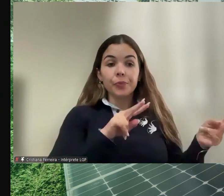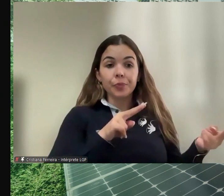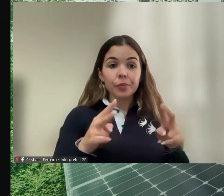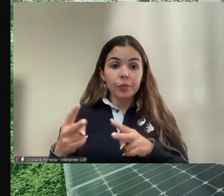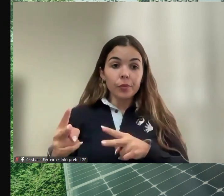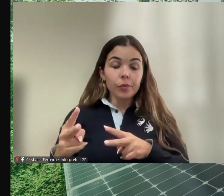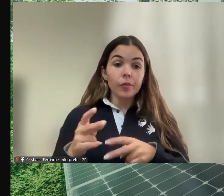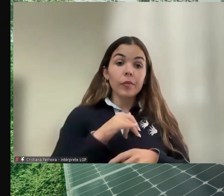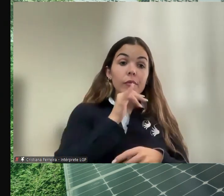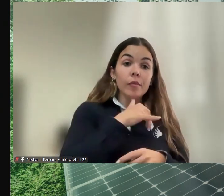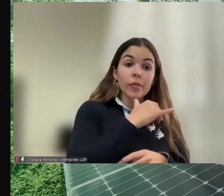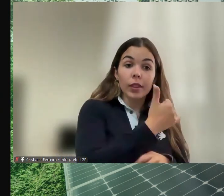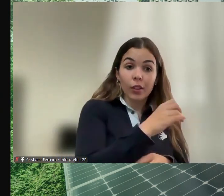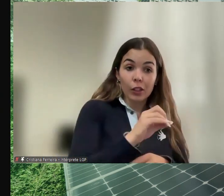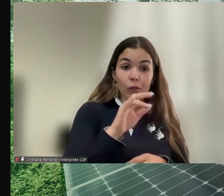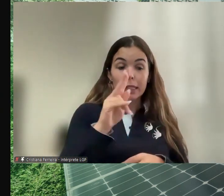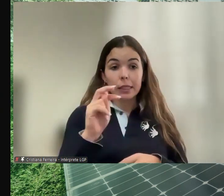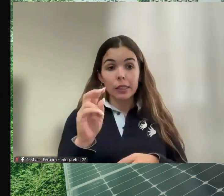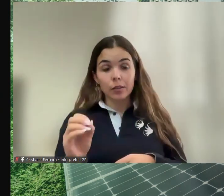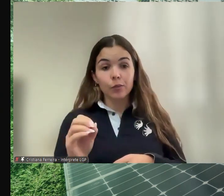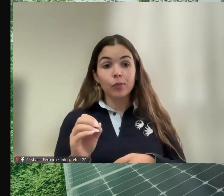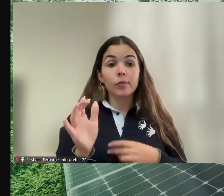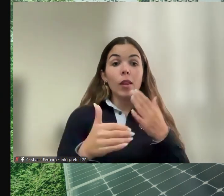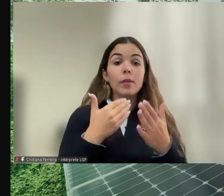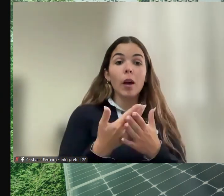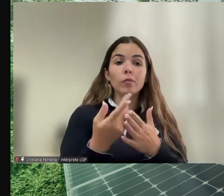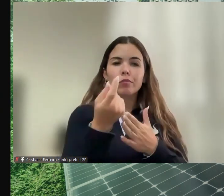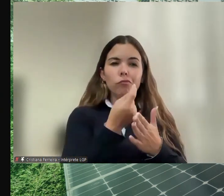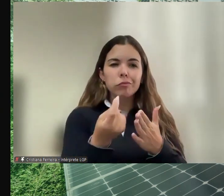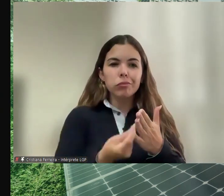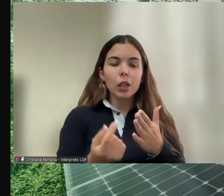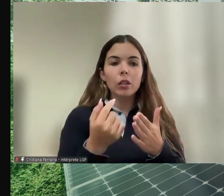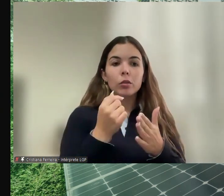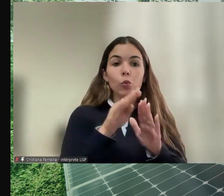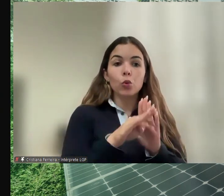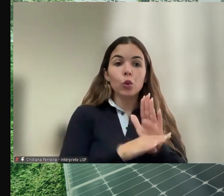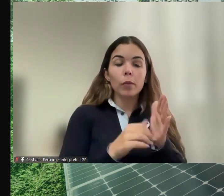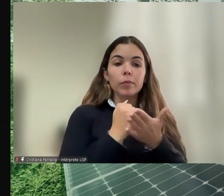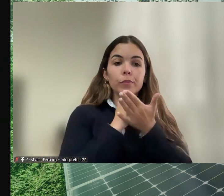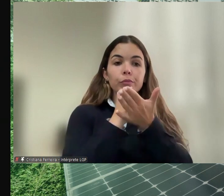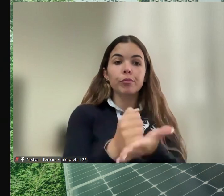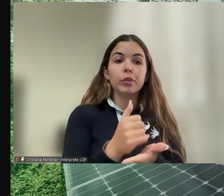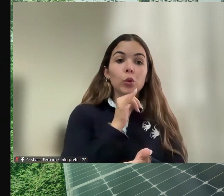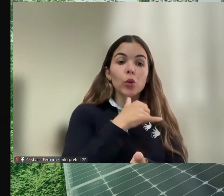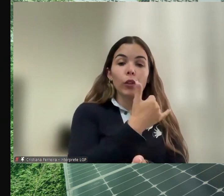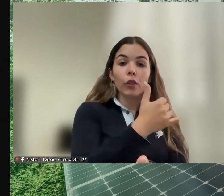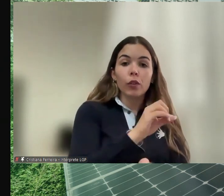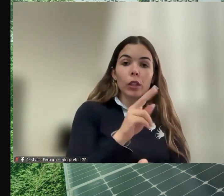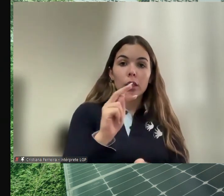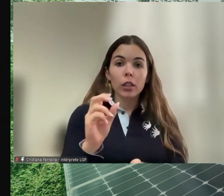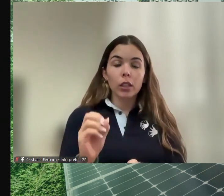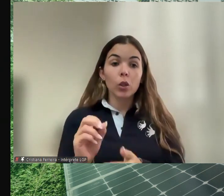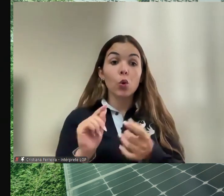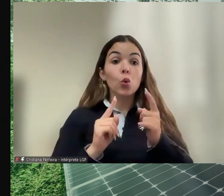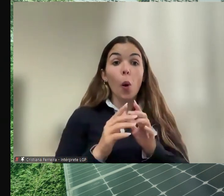Algarve 2030, que nos serviu também para desenhar o programa de apoio Algarve 2030, que é neste momento o